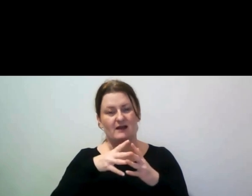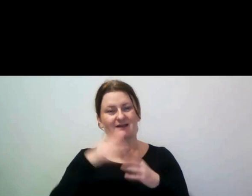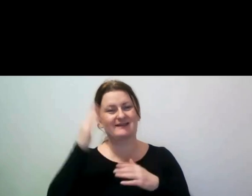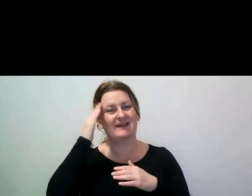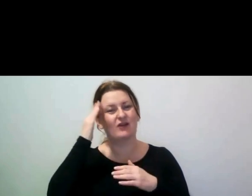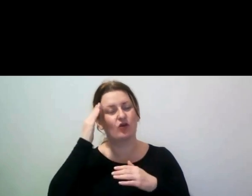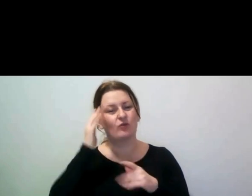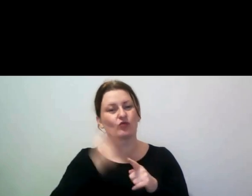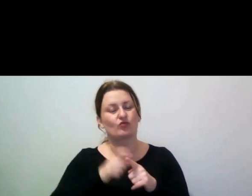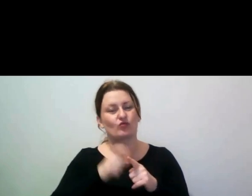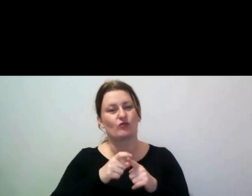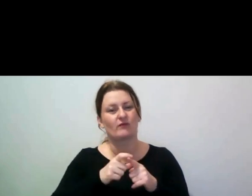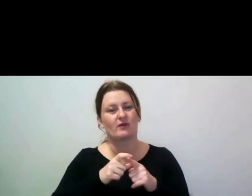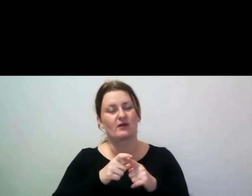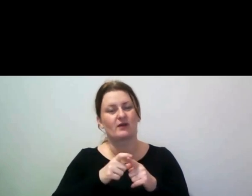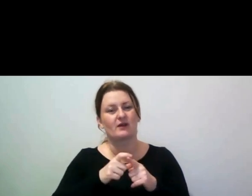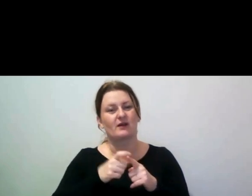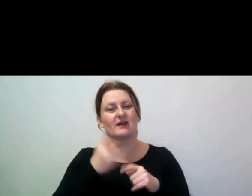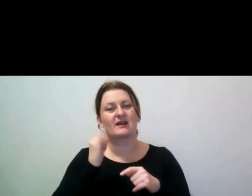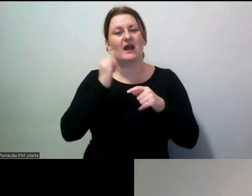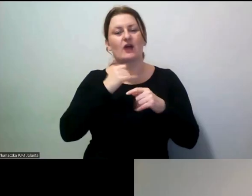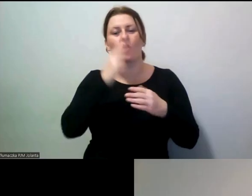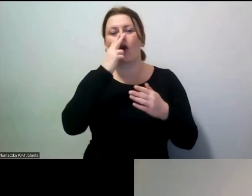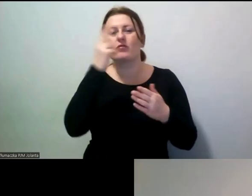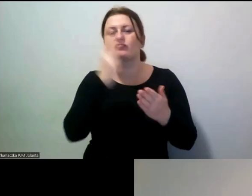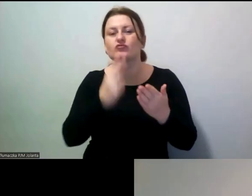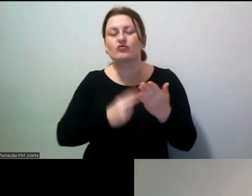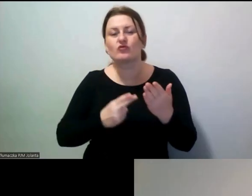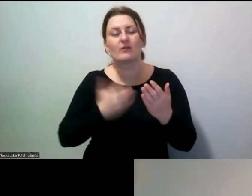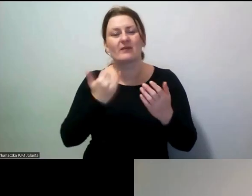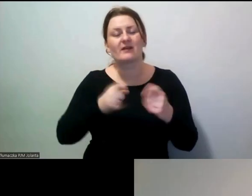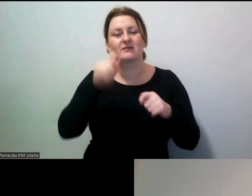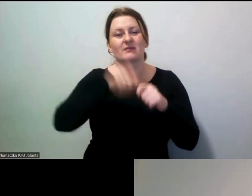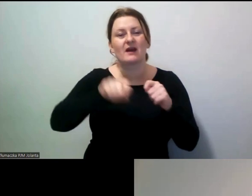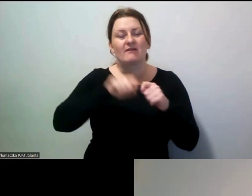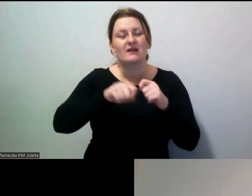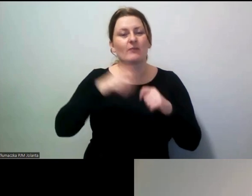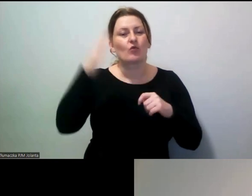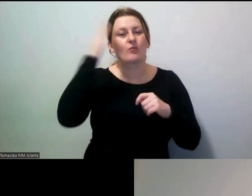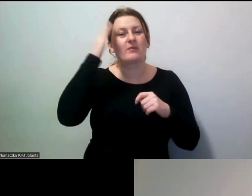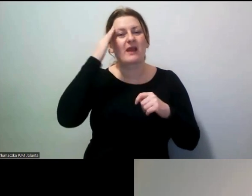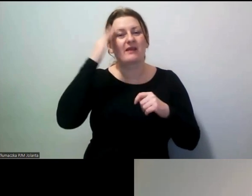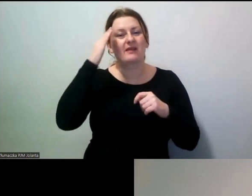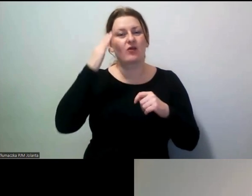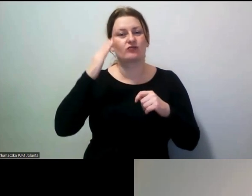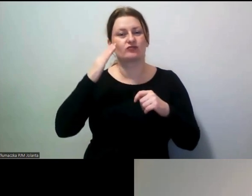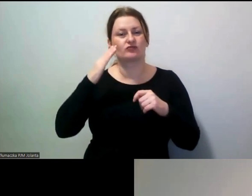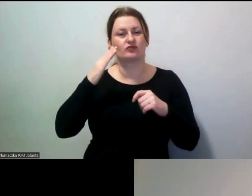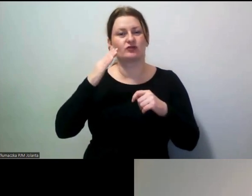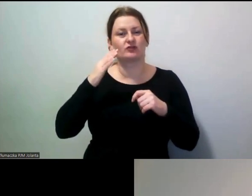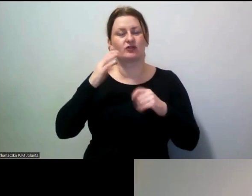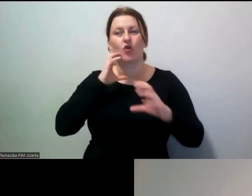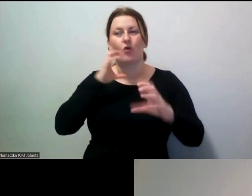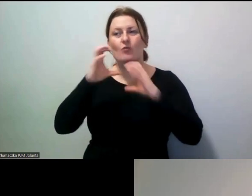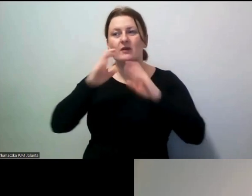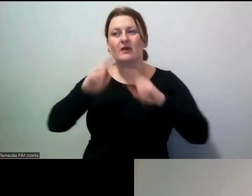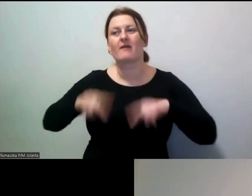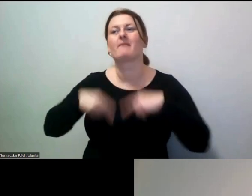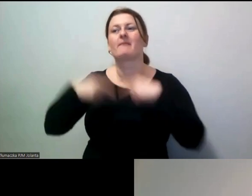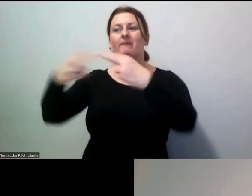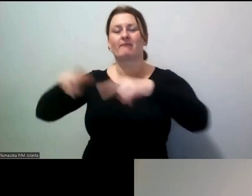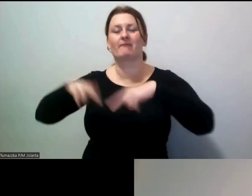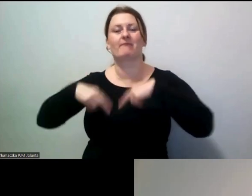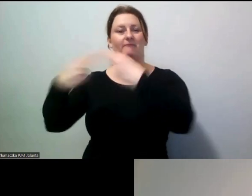leksyki, czyli bierną, tak? Czyli jak odczytujemy, nie sprawdzamy tych umiejętności nadawania komunikatu, więc to też